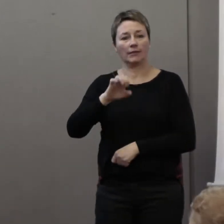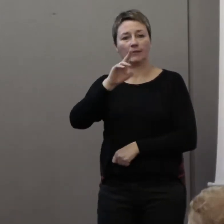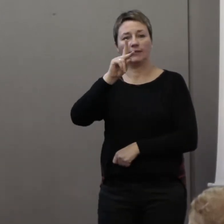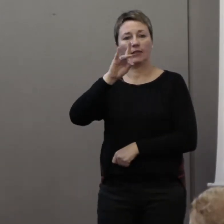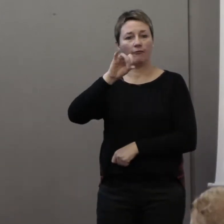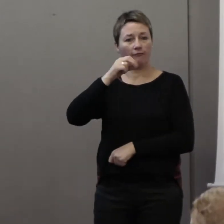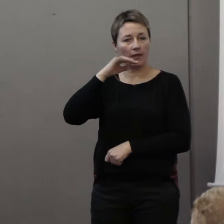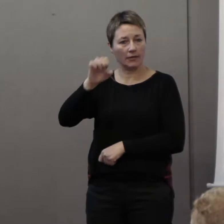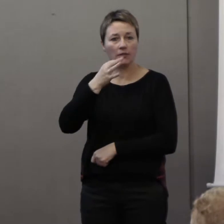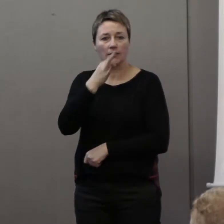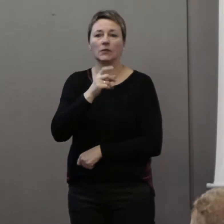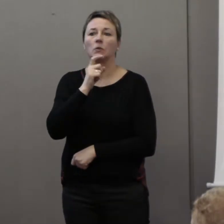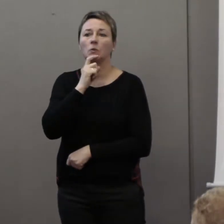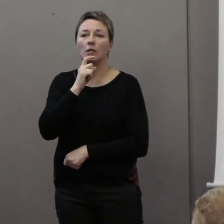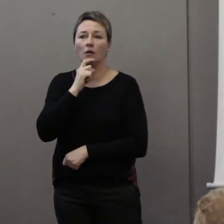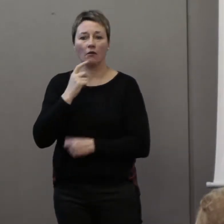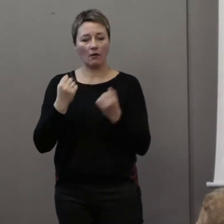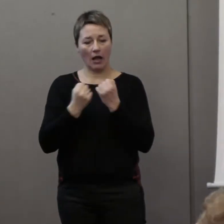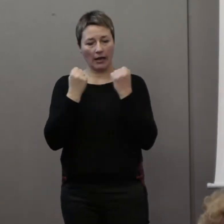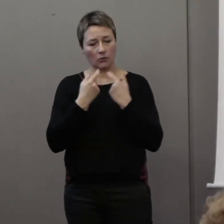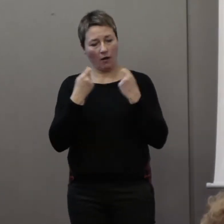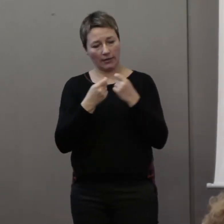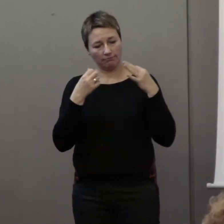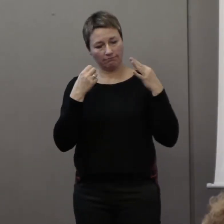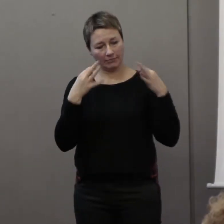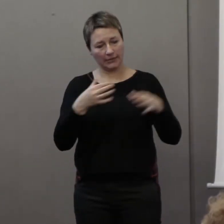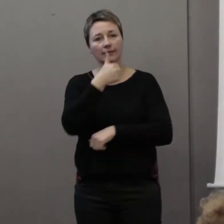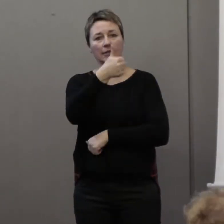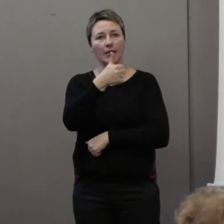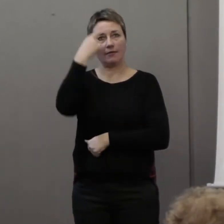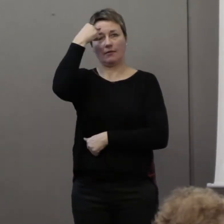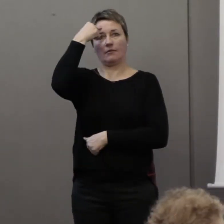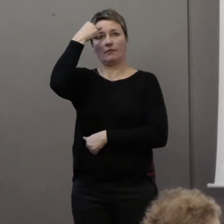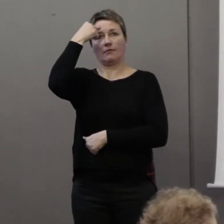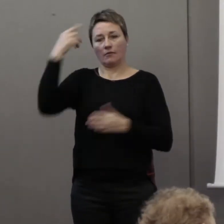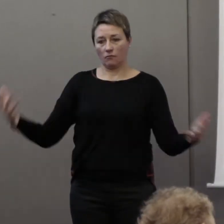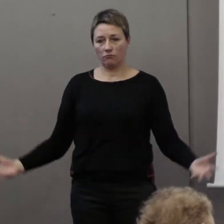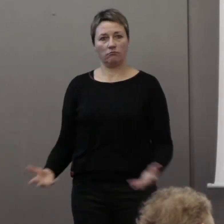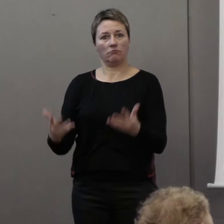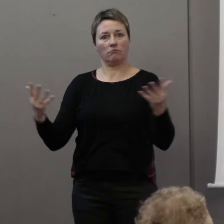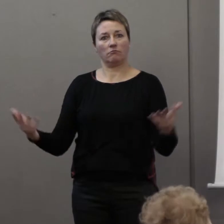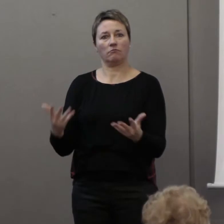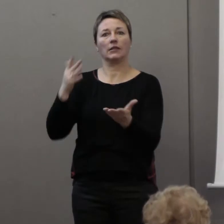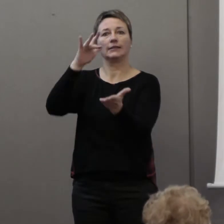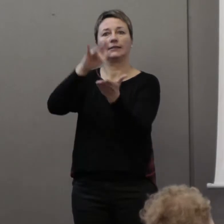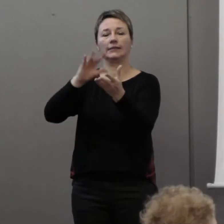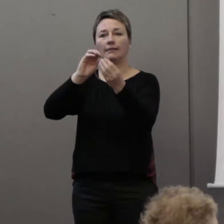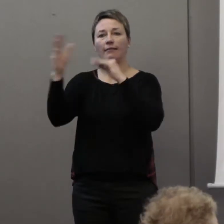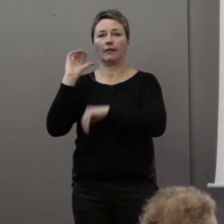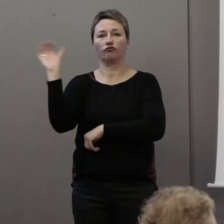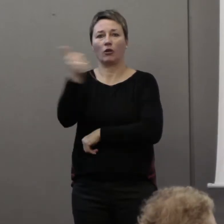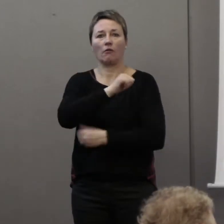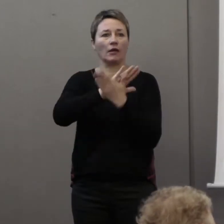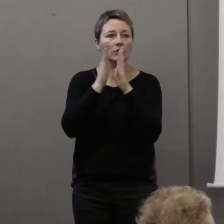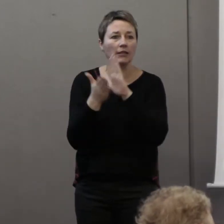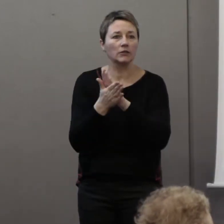rappelé tout à l'heure, c'est bien de faire des actions accessibles, mais pensez également à valoriser ça sur le site internet, sur vos sites internet,